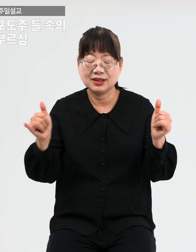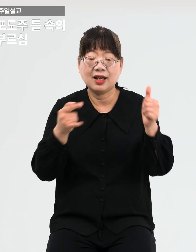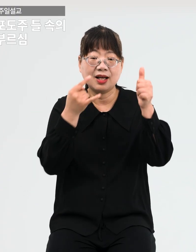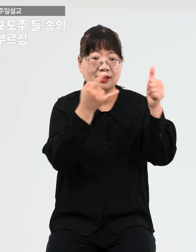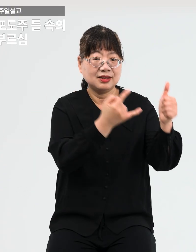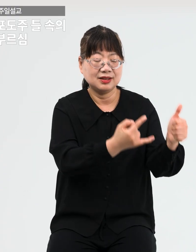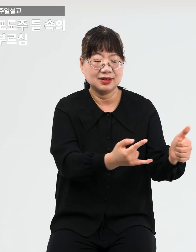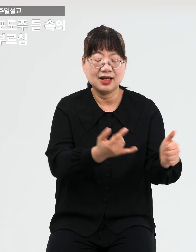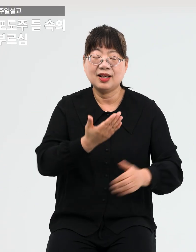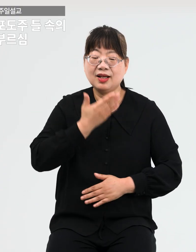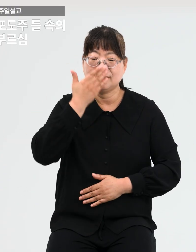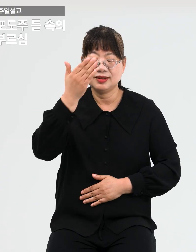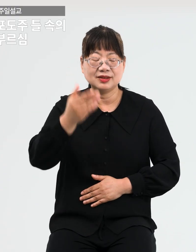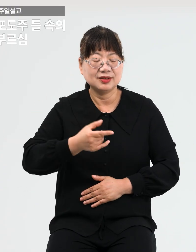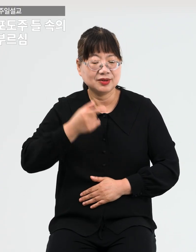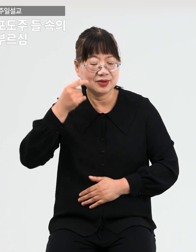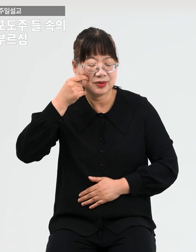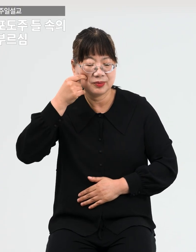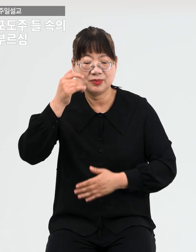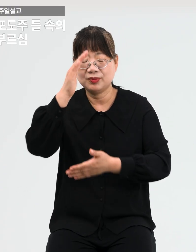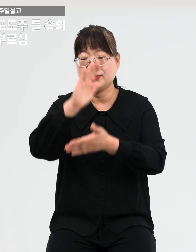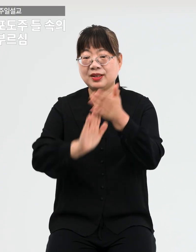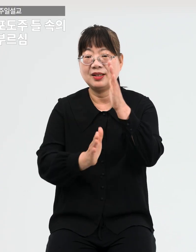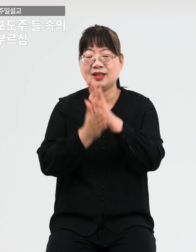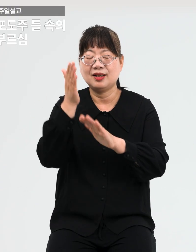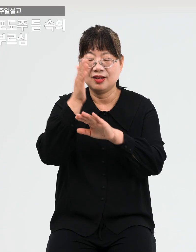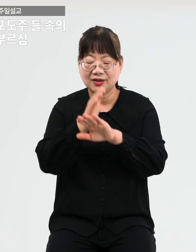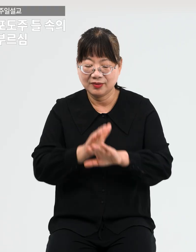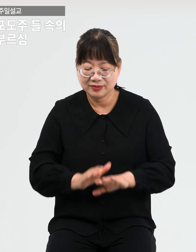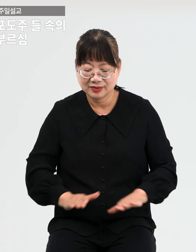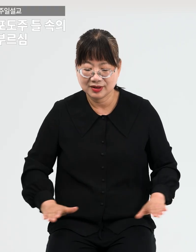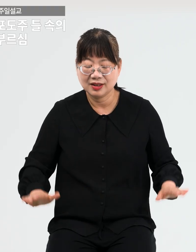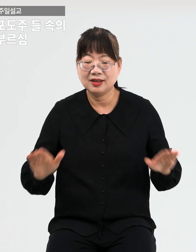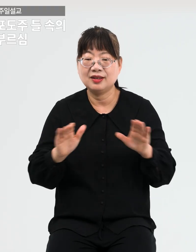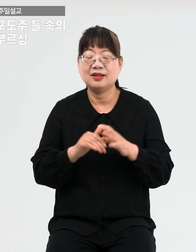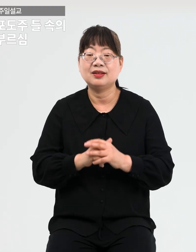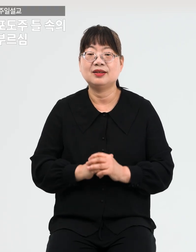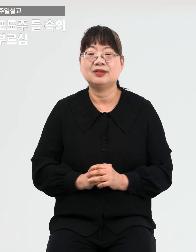믿는 자에게 능치 못함 없네.